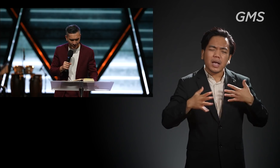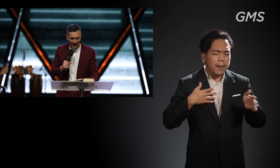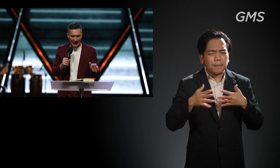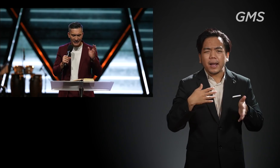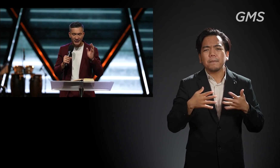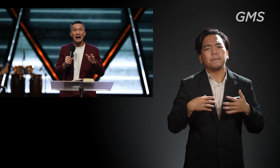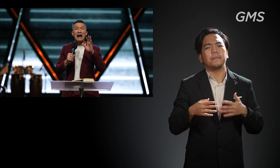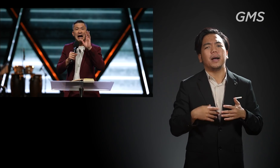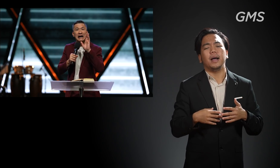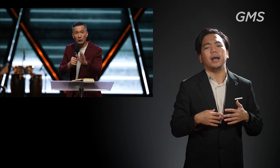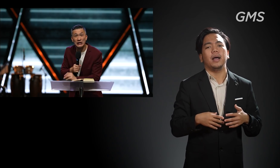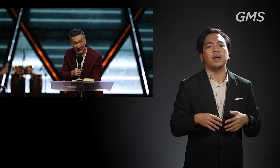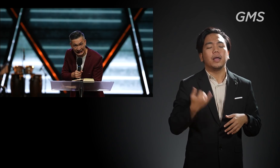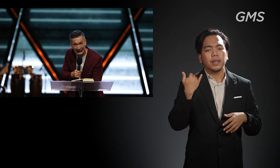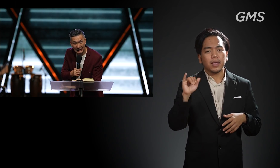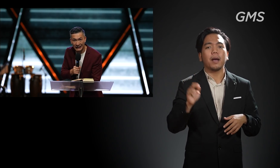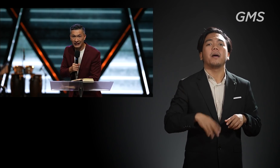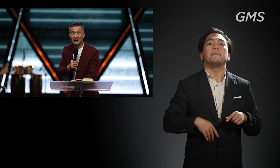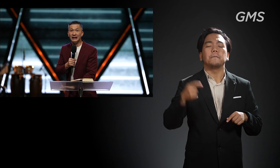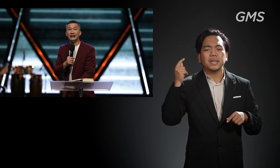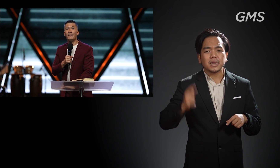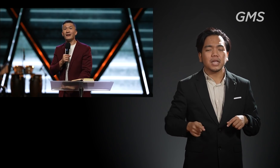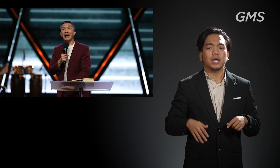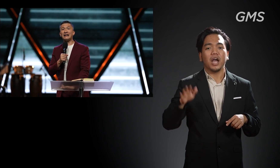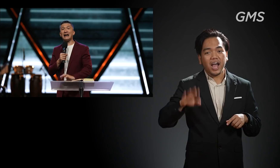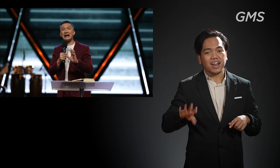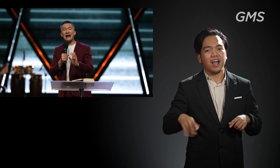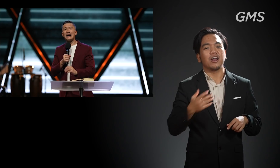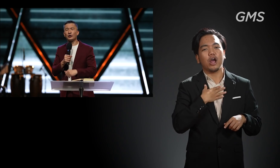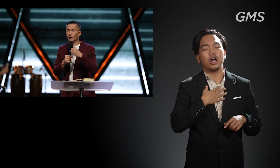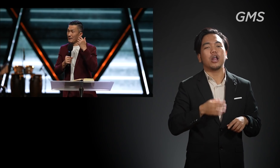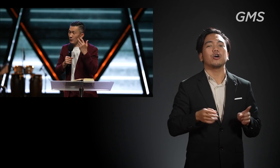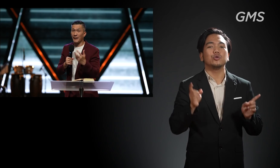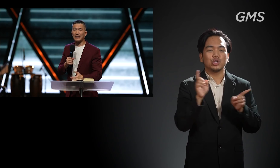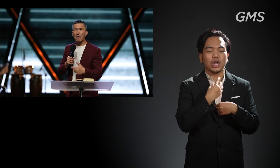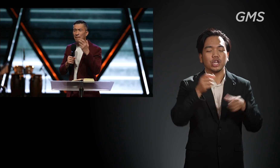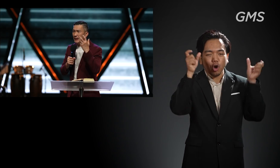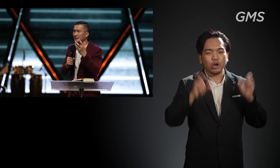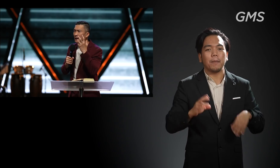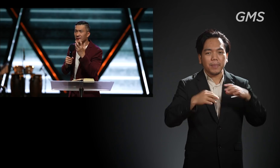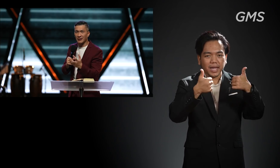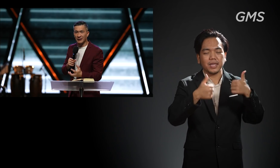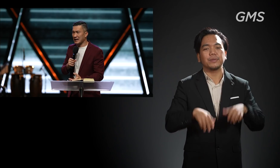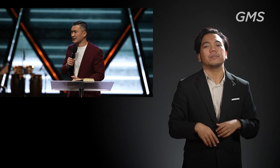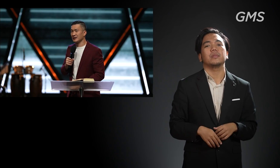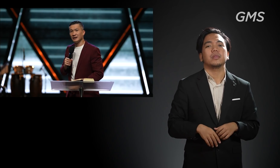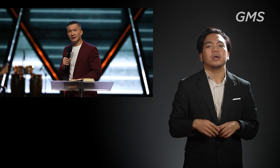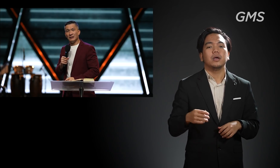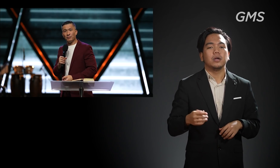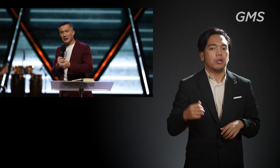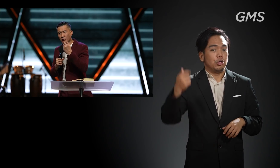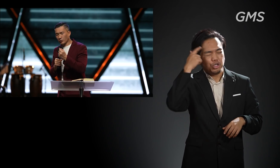okay juga asal anak-anakku jadi. Asal anak-anakku itu berilmu pengetahuan, pintar,